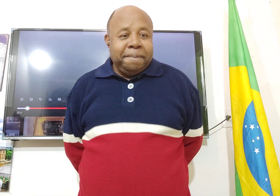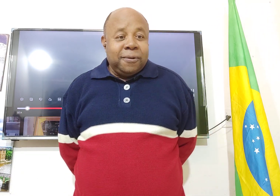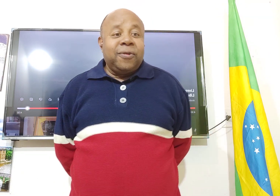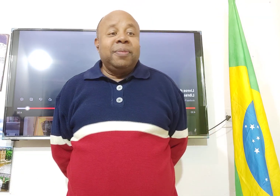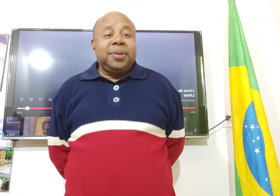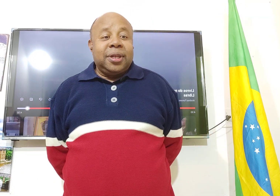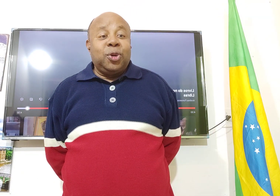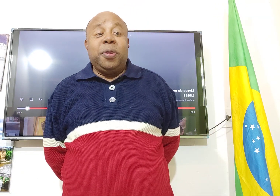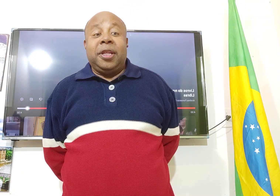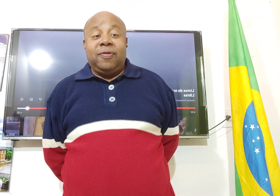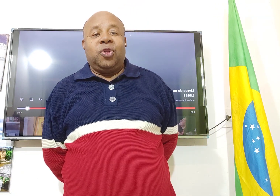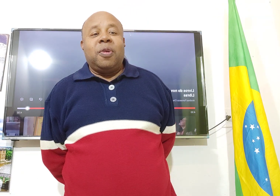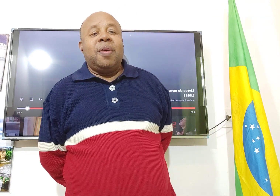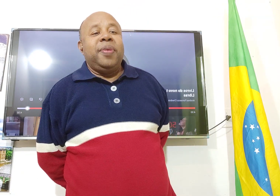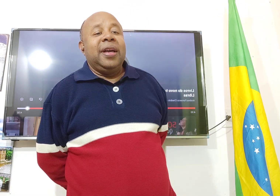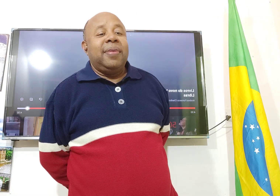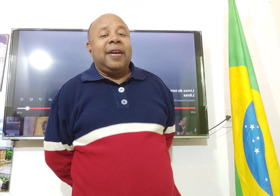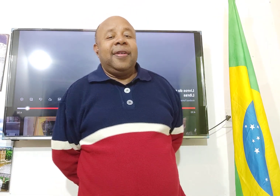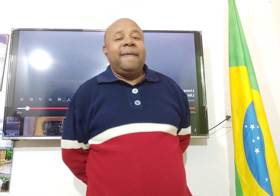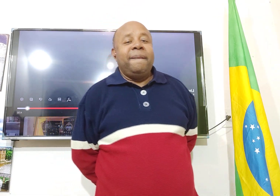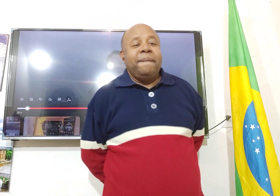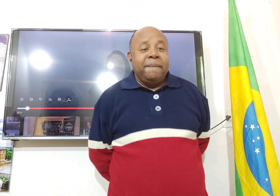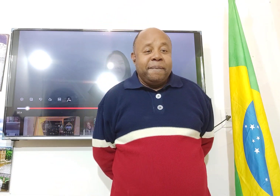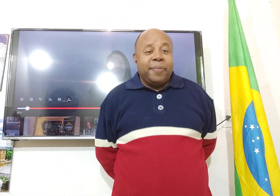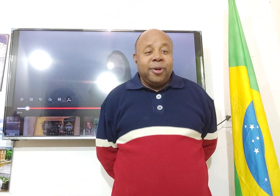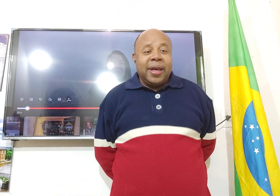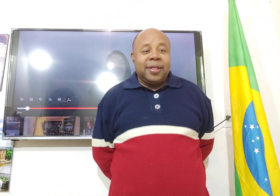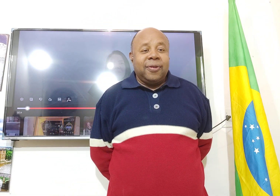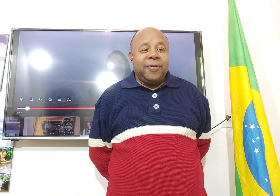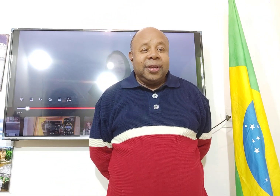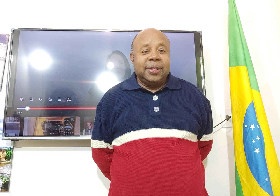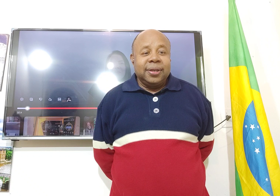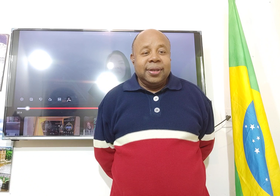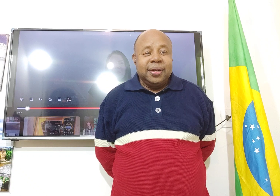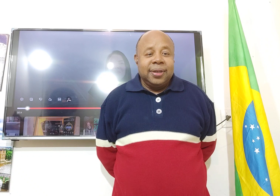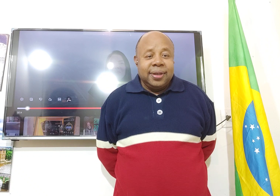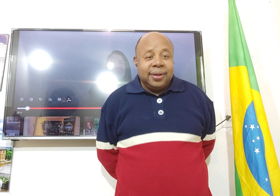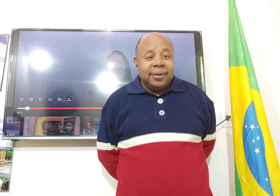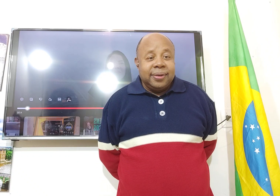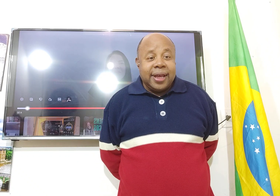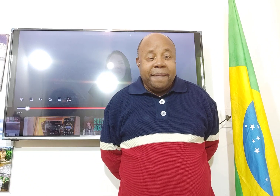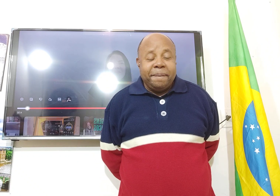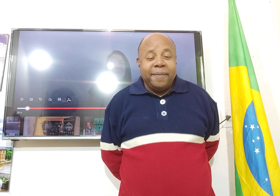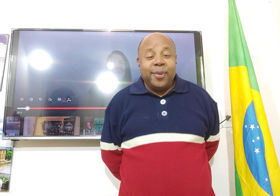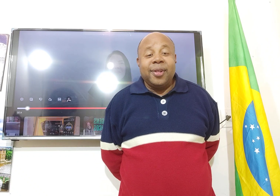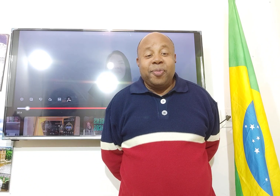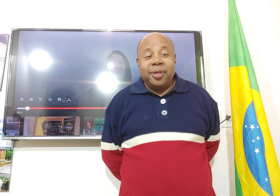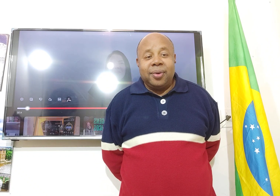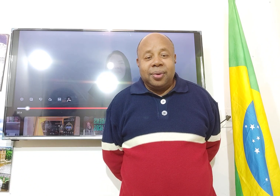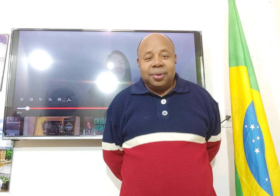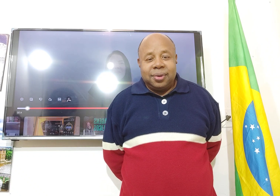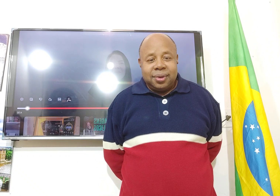Tô falando pra você, tive que tomar uma pinga braba. Uma promessa que eu fiz. Né? Depois eu conto.